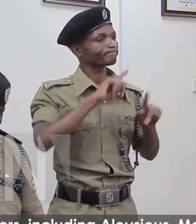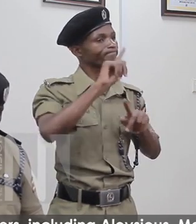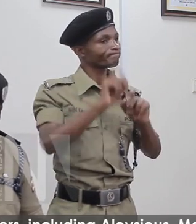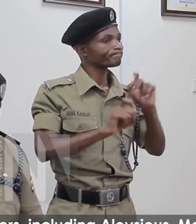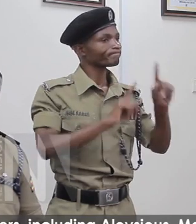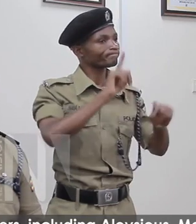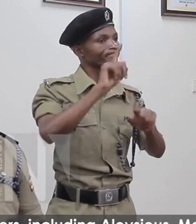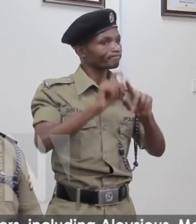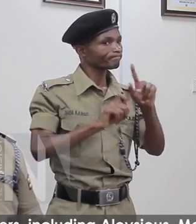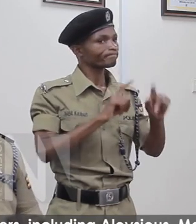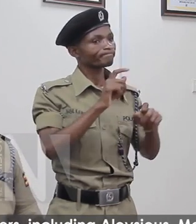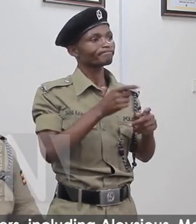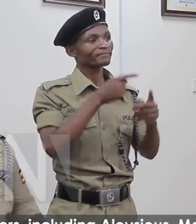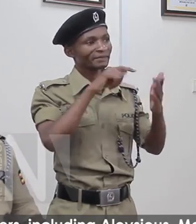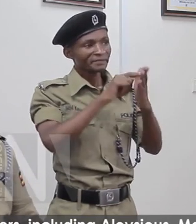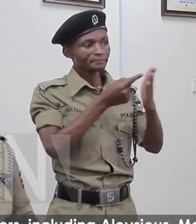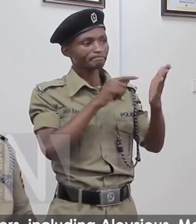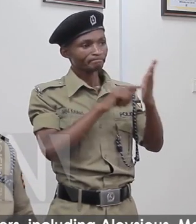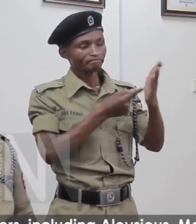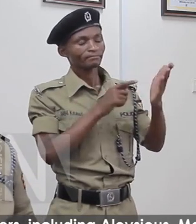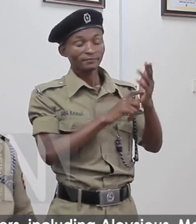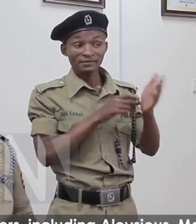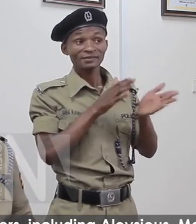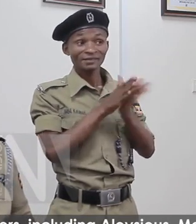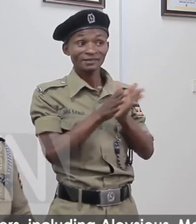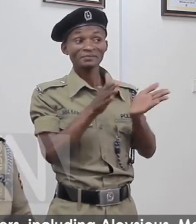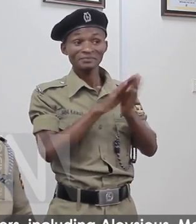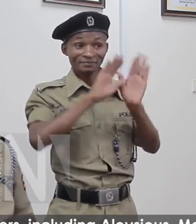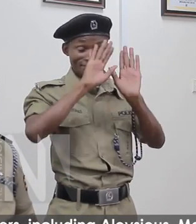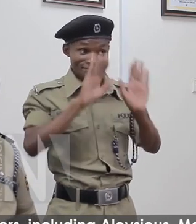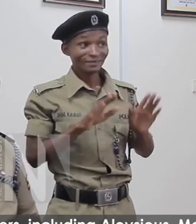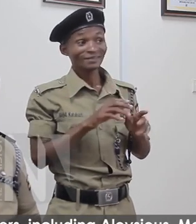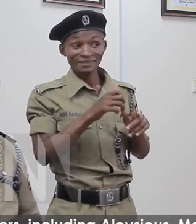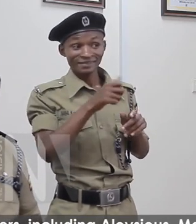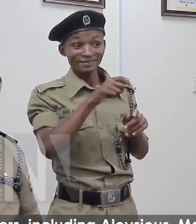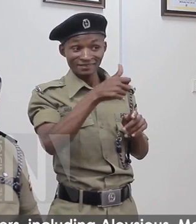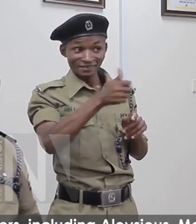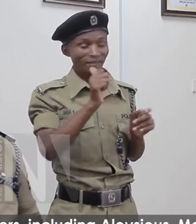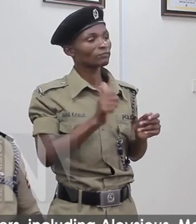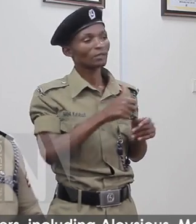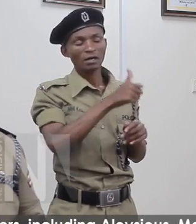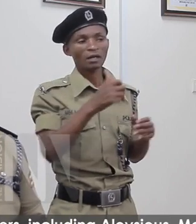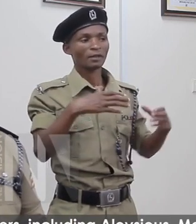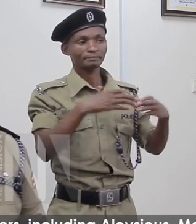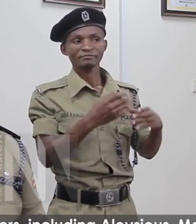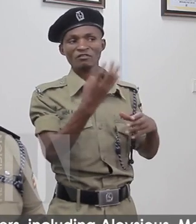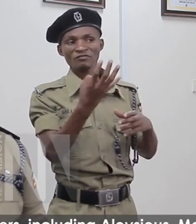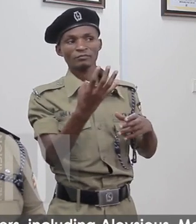akanaana n'akataano n'alaga bulungi nnyo nga ye nga Brian Murinzi ne banna abalala